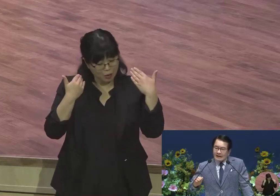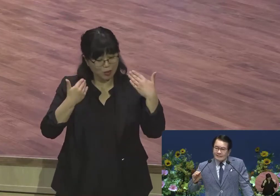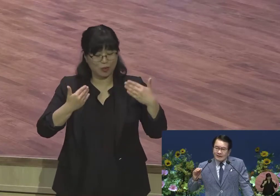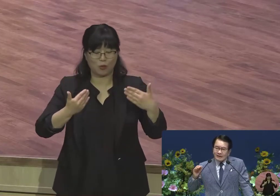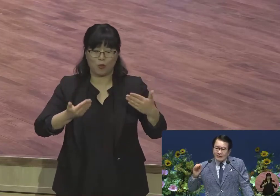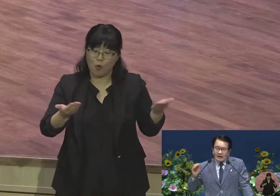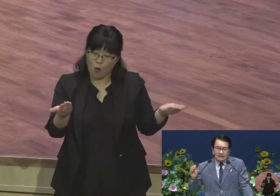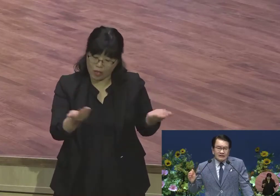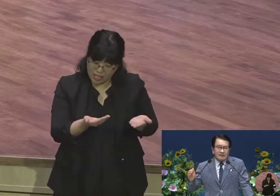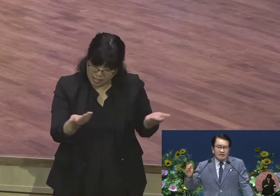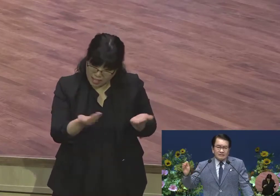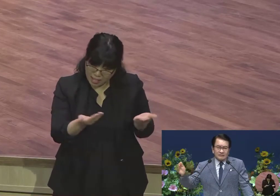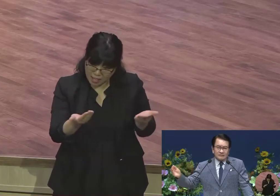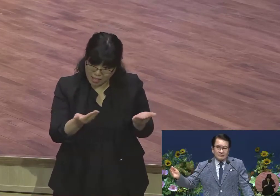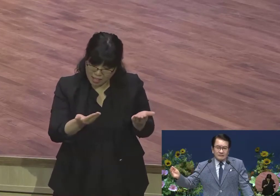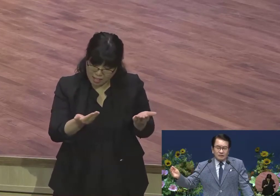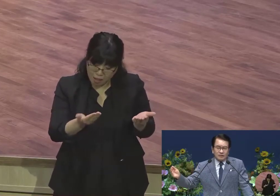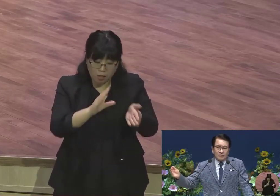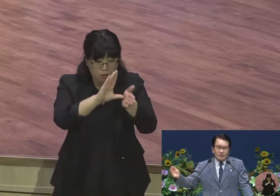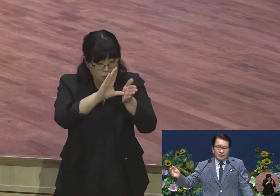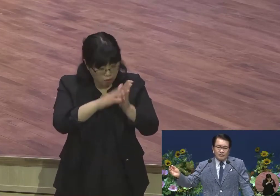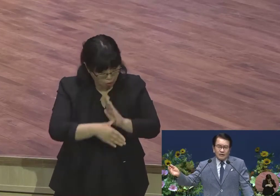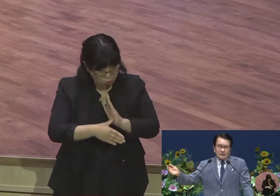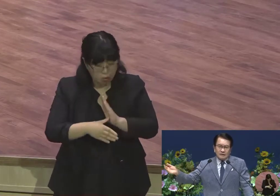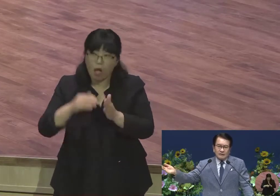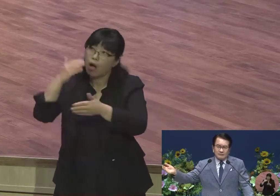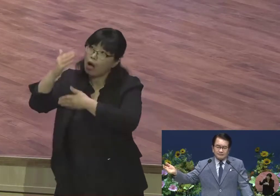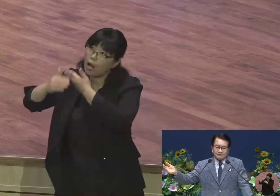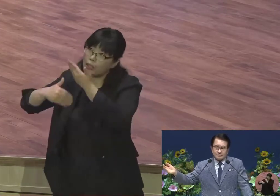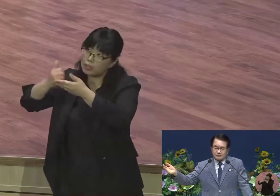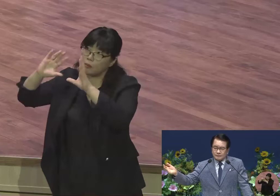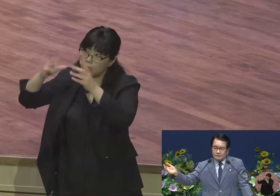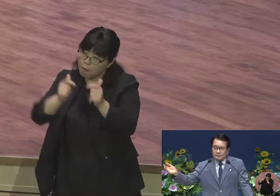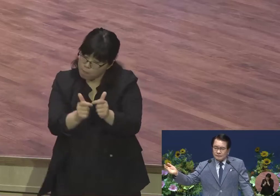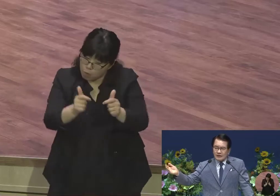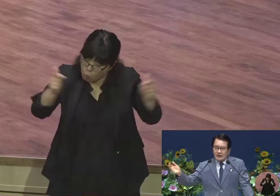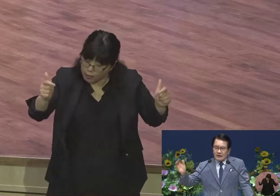하나님 나라 확장에 관점에서. 자 우리 오늘 고등부 그랬죠.